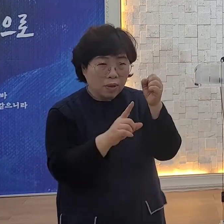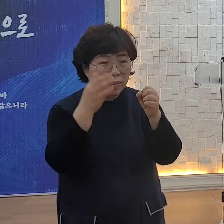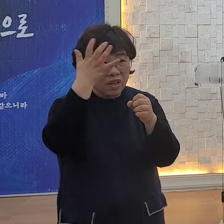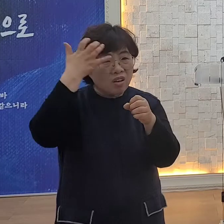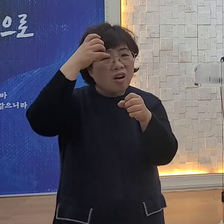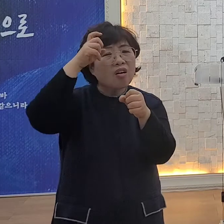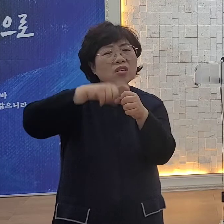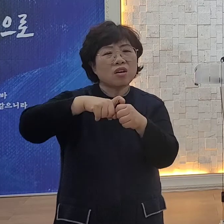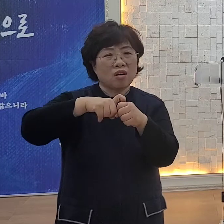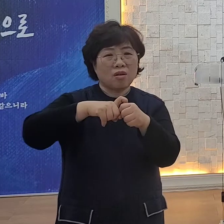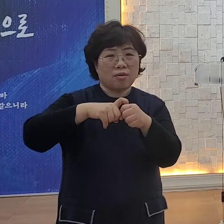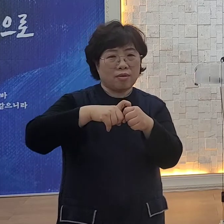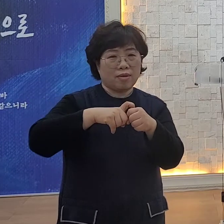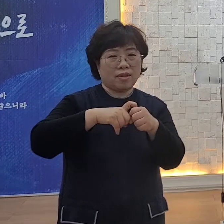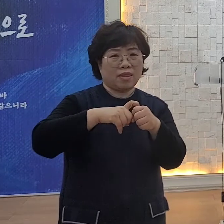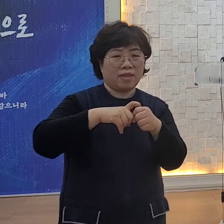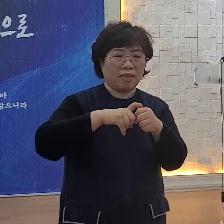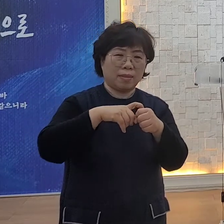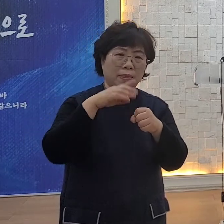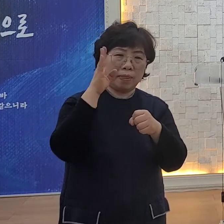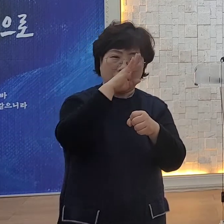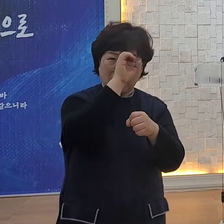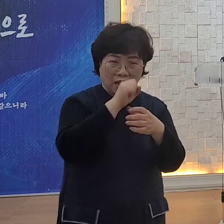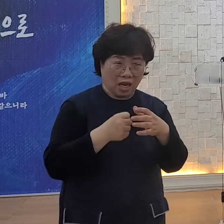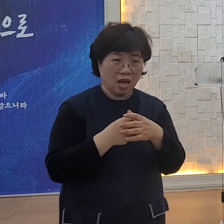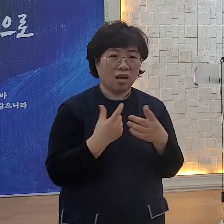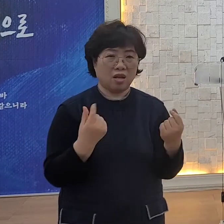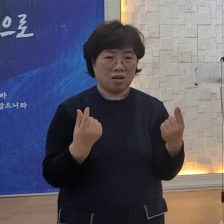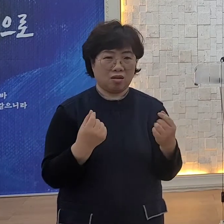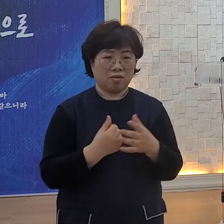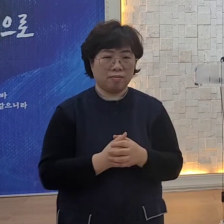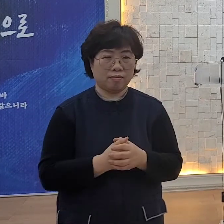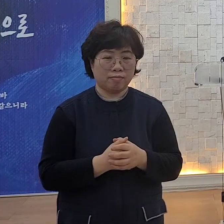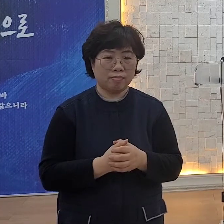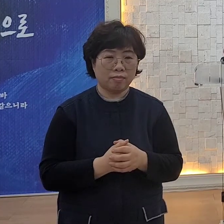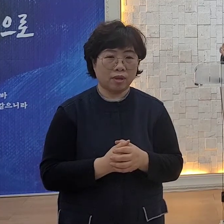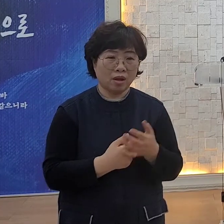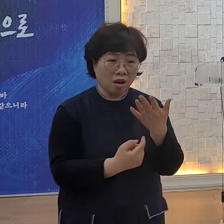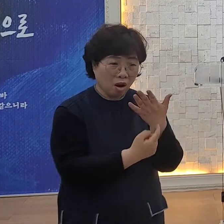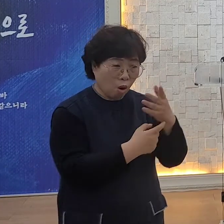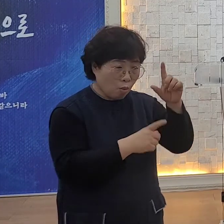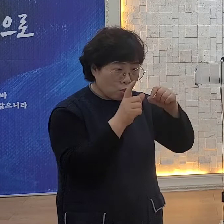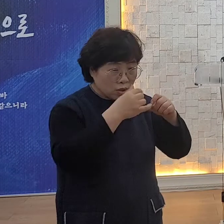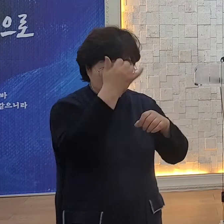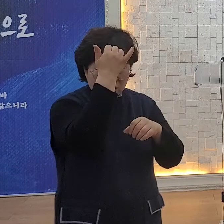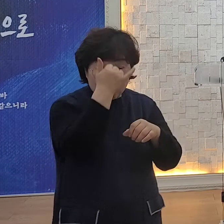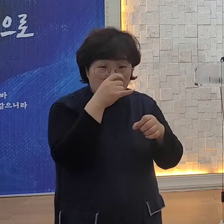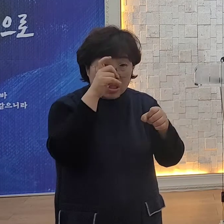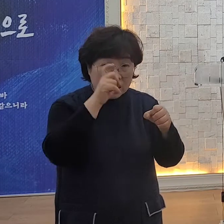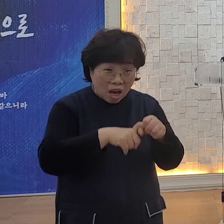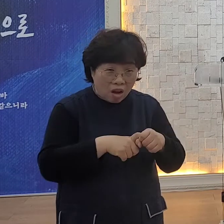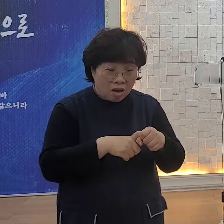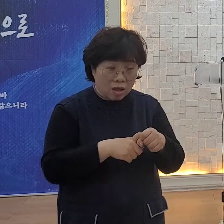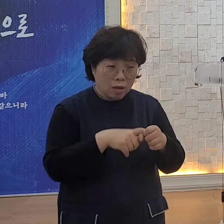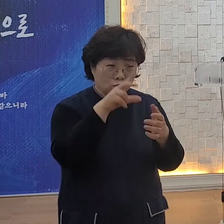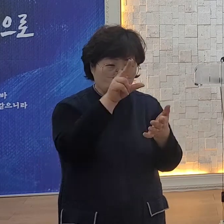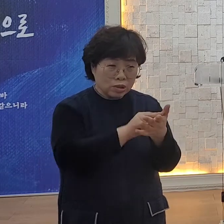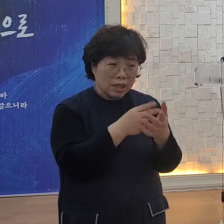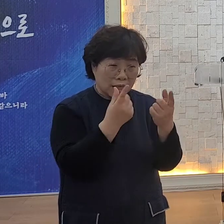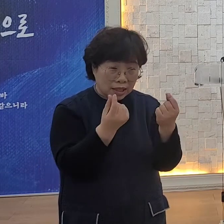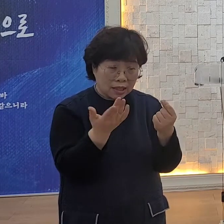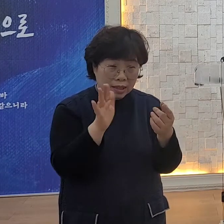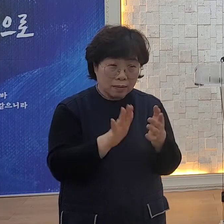이게 이 마지막 시대에 순리를 영리로 바꾼 결과입니다. 겉으로 보기에는 이게 다 윤리적인 문제로